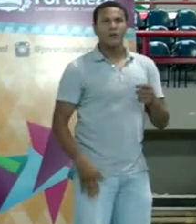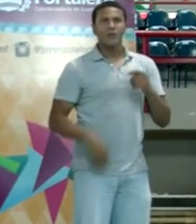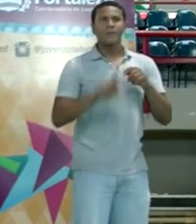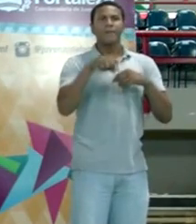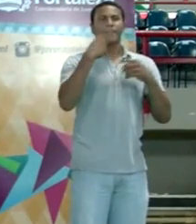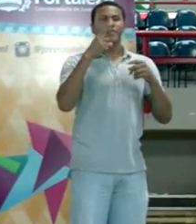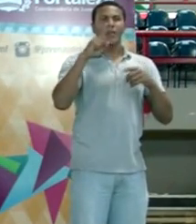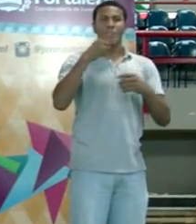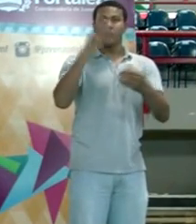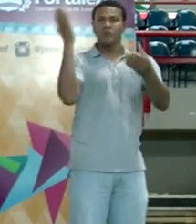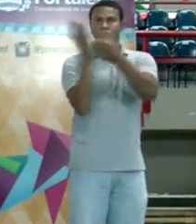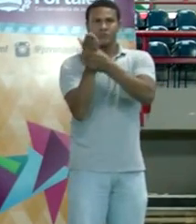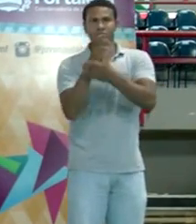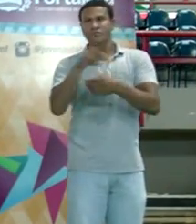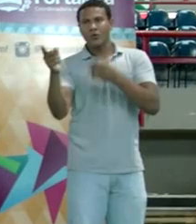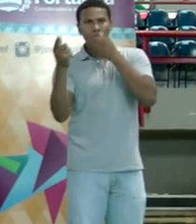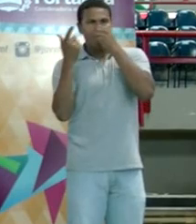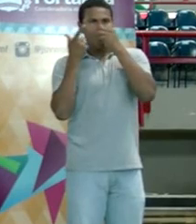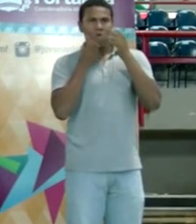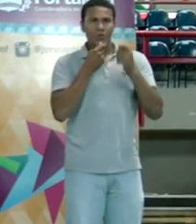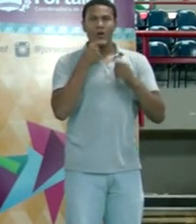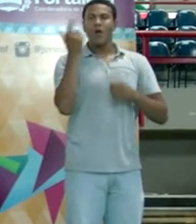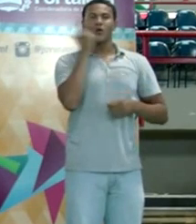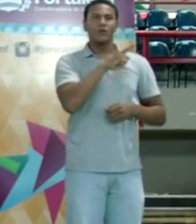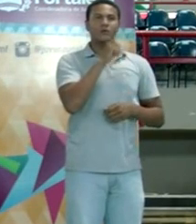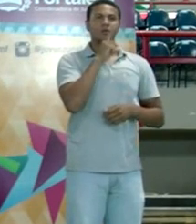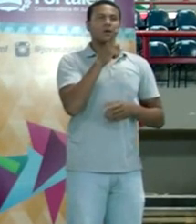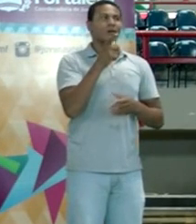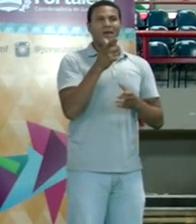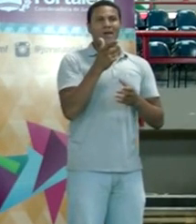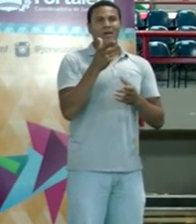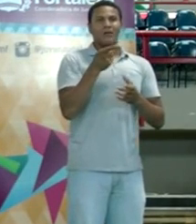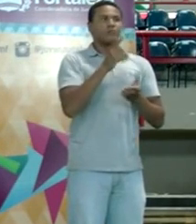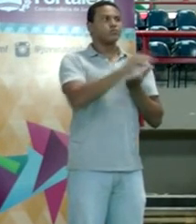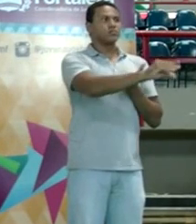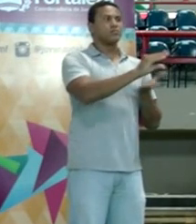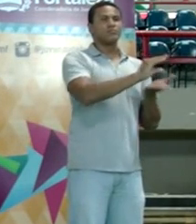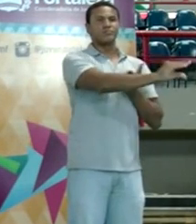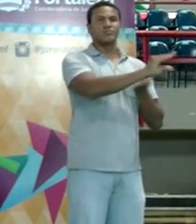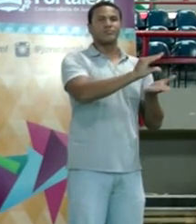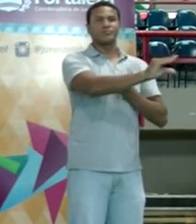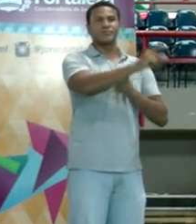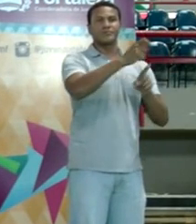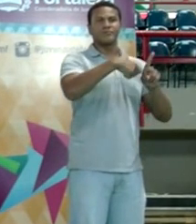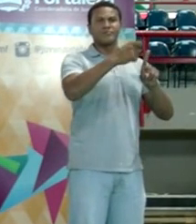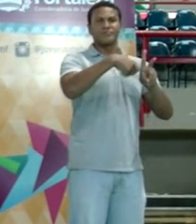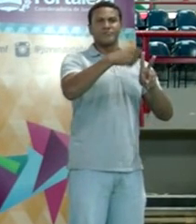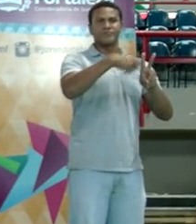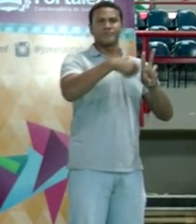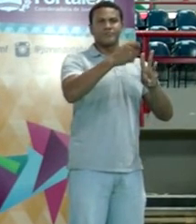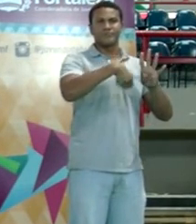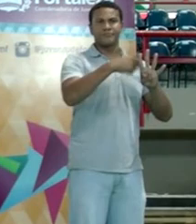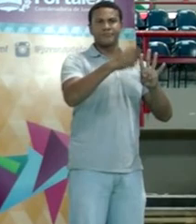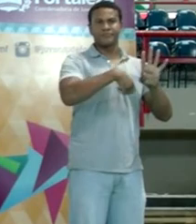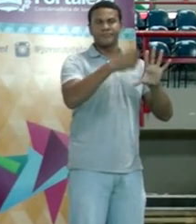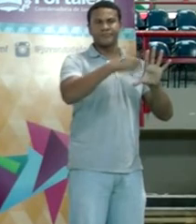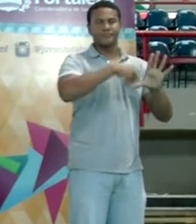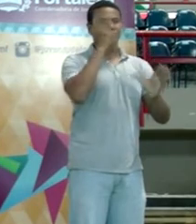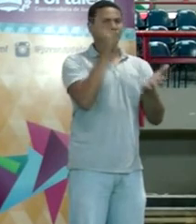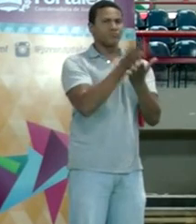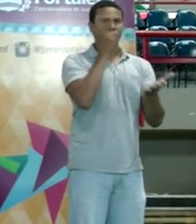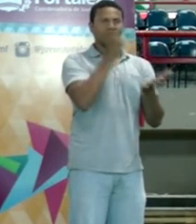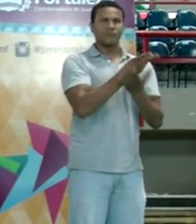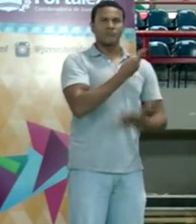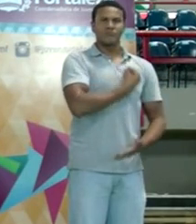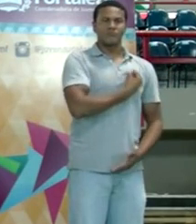socorrida, processa o cara e o cara passa o resto da vida pagando um salário, um sustento à pessoa.